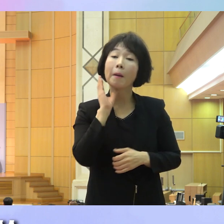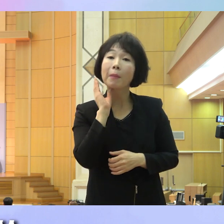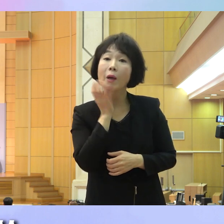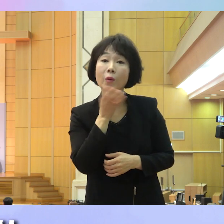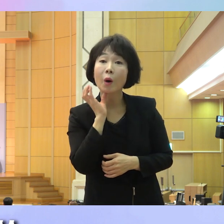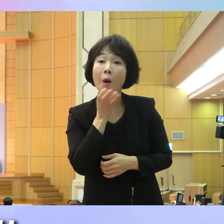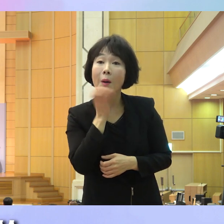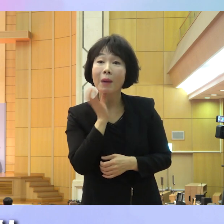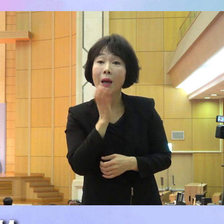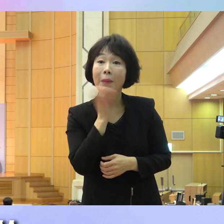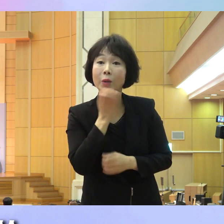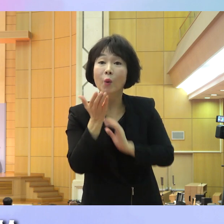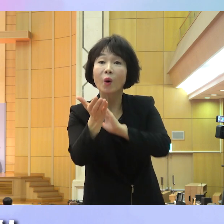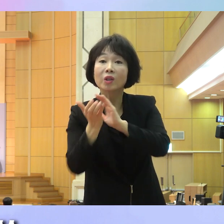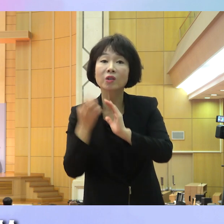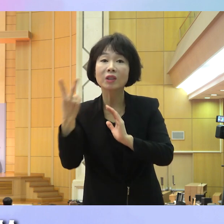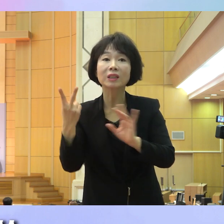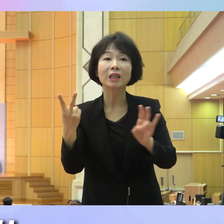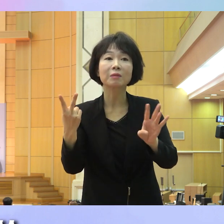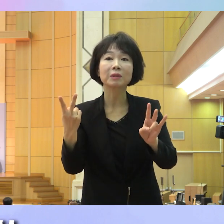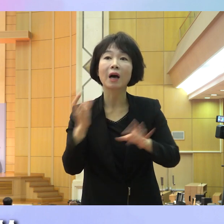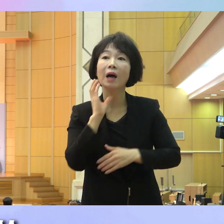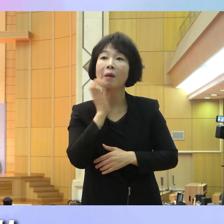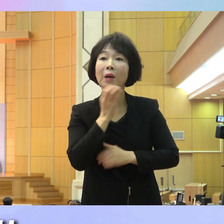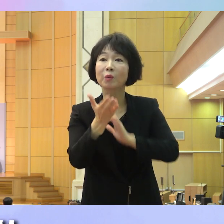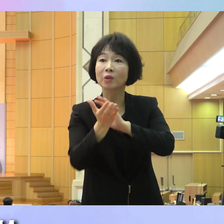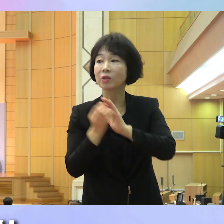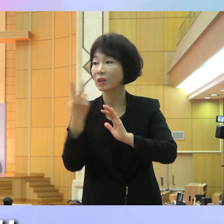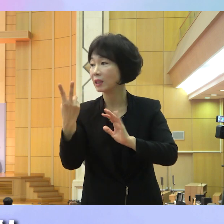베드로전서 2장 24절로 갑니다.